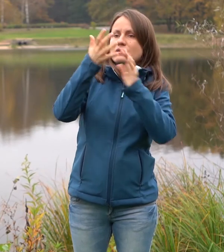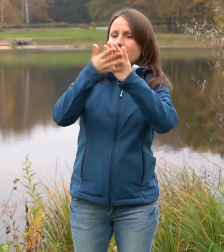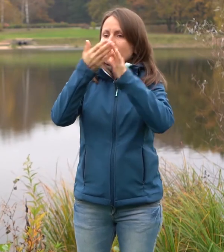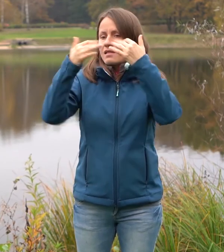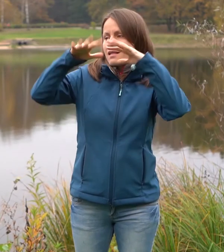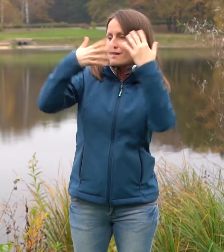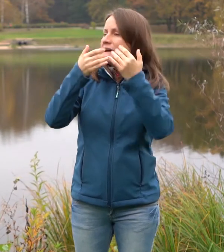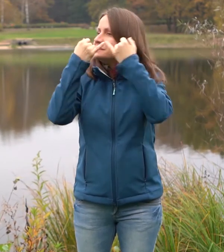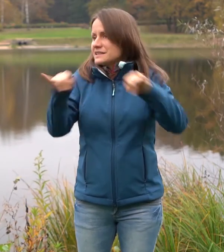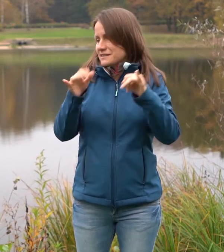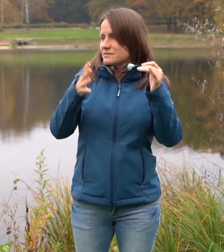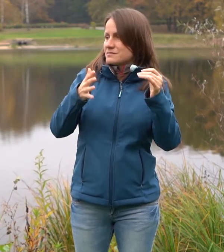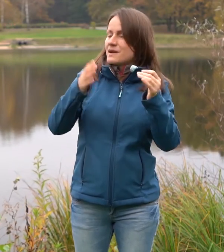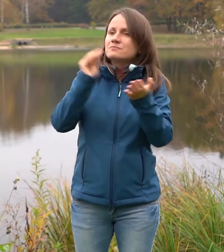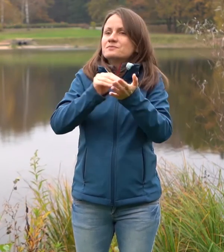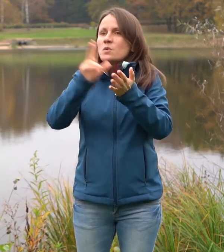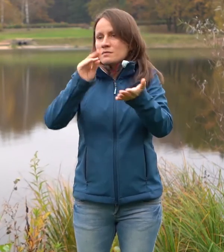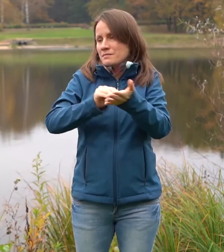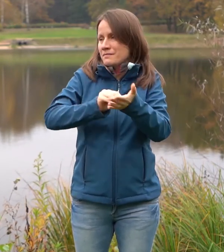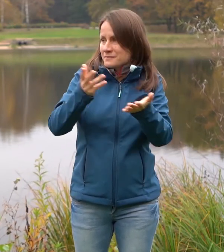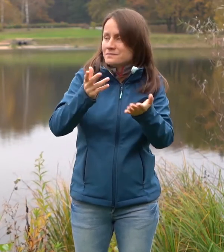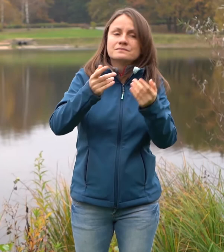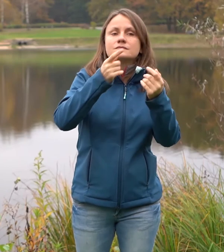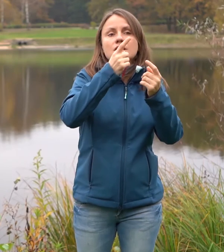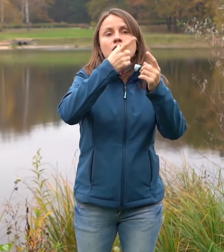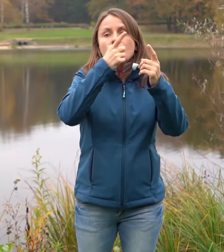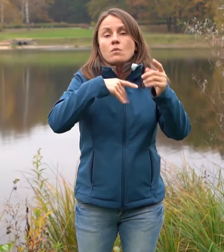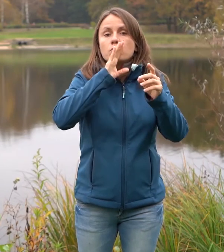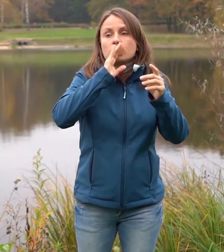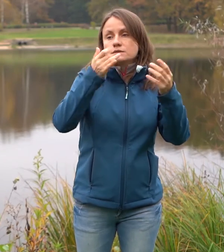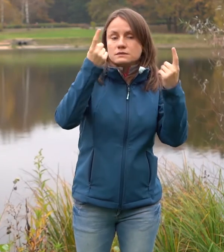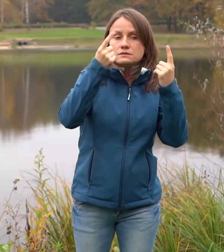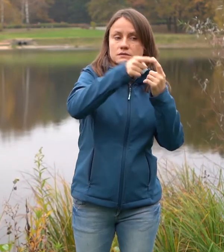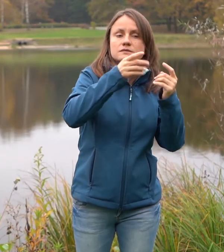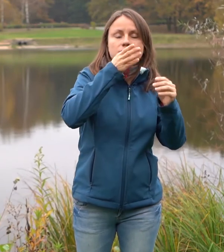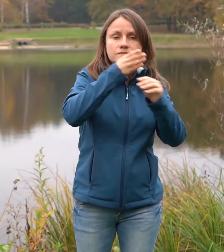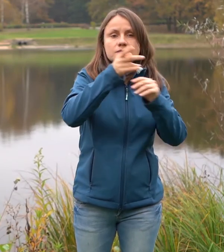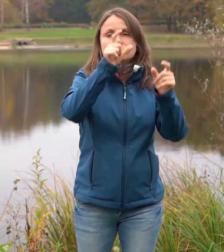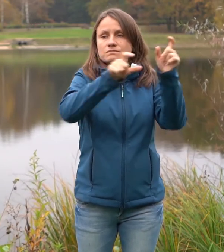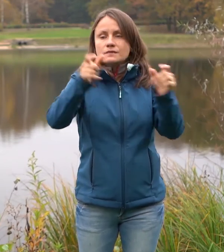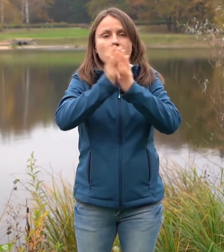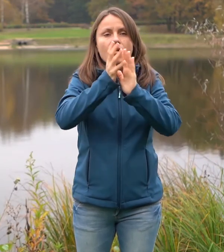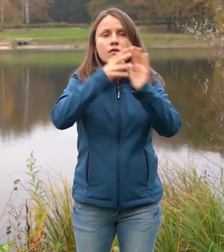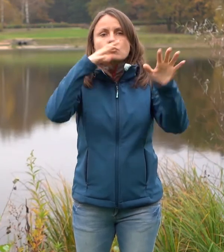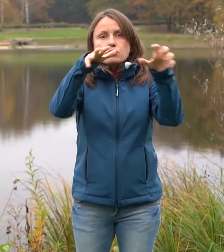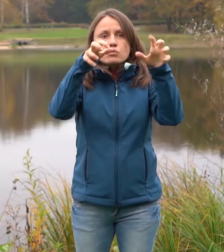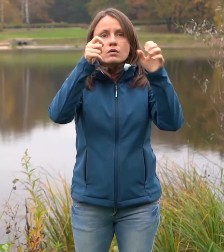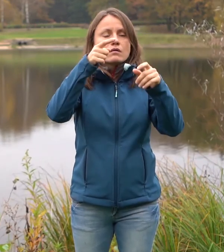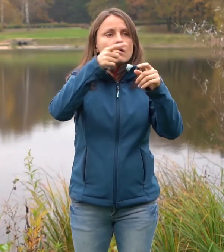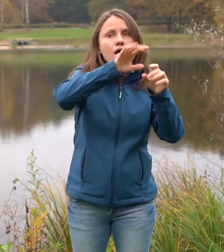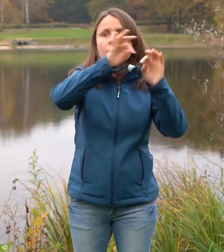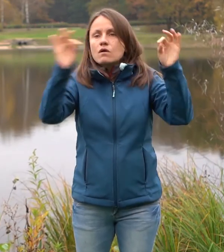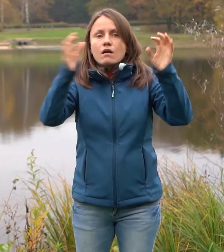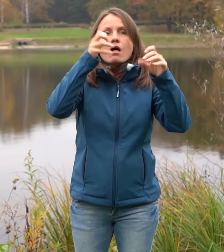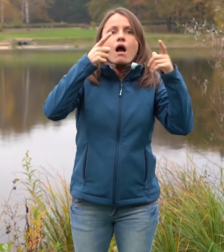trochę inaczej jej układa dłonie, ma inny styl i dlatego potrzeba doświadczenia. Jeśli osoba pójdzie do miejsca, w którym może poobserwować,